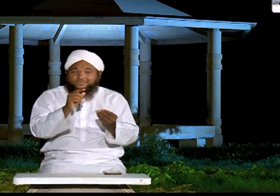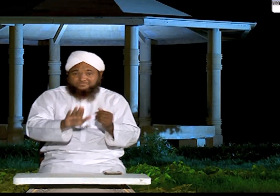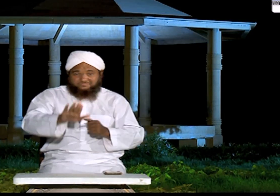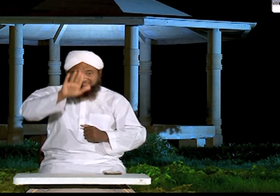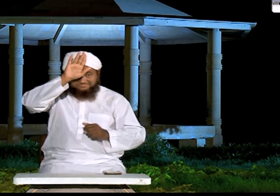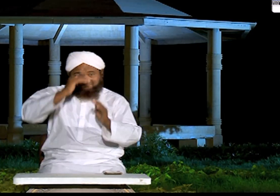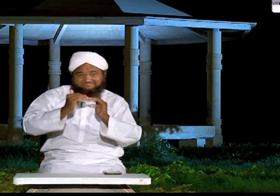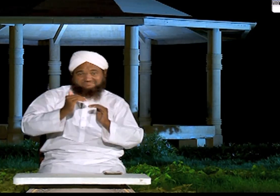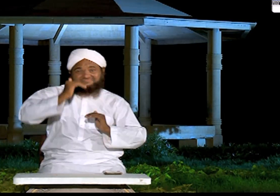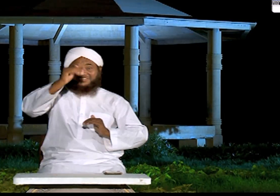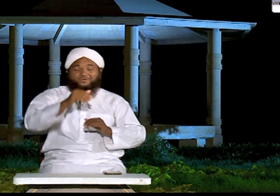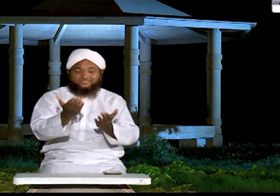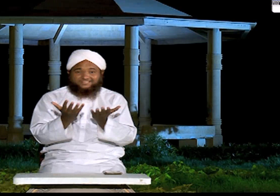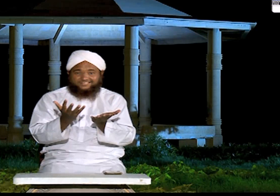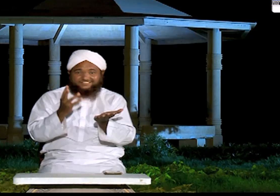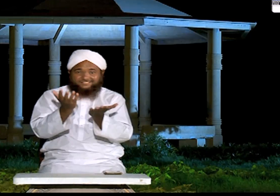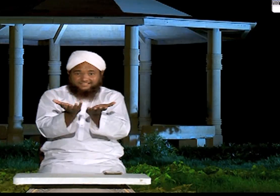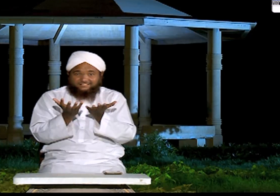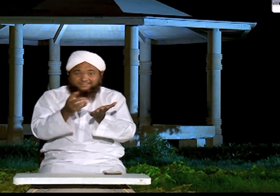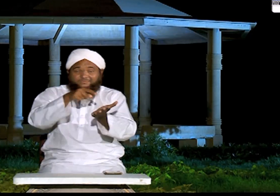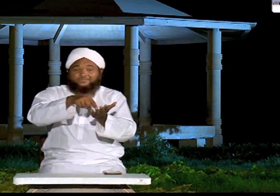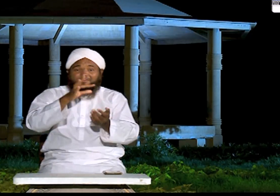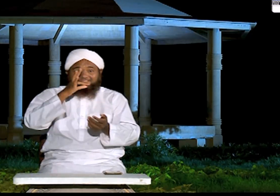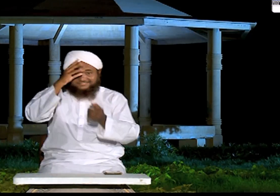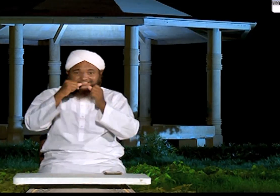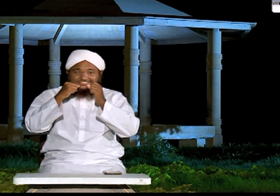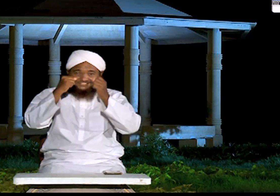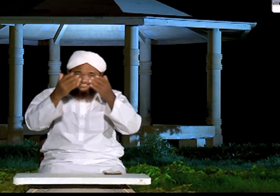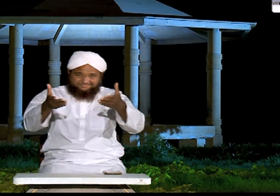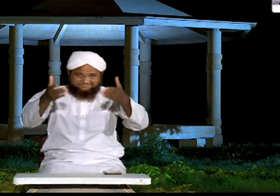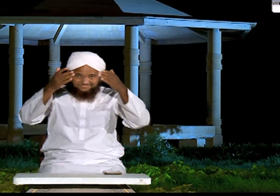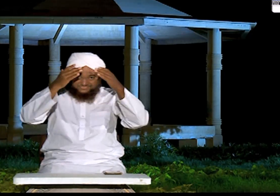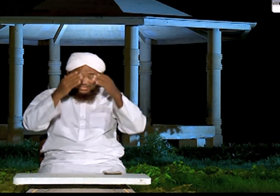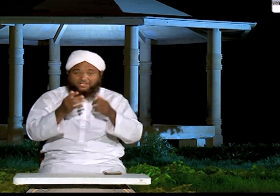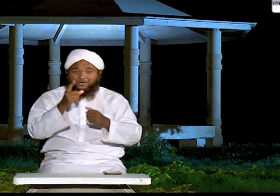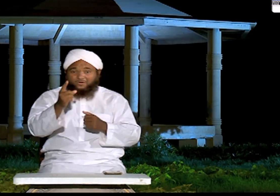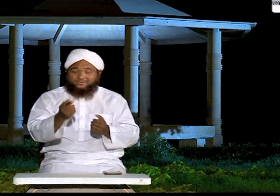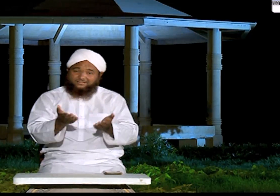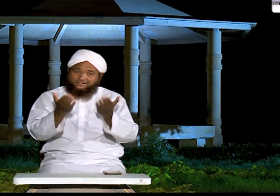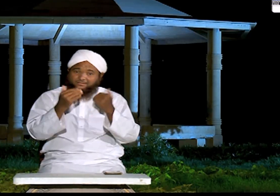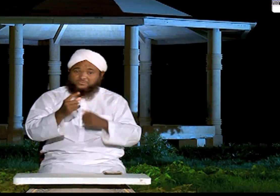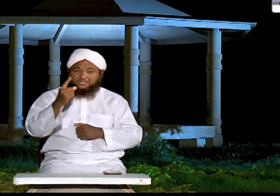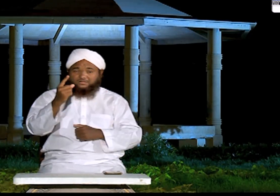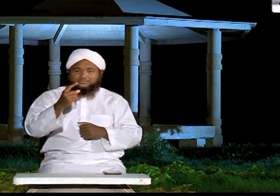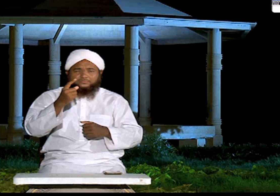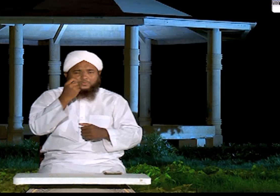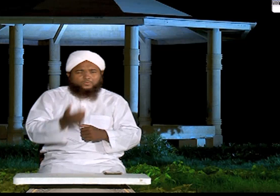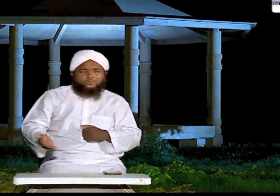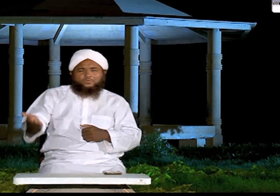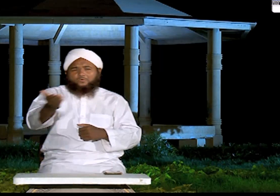قیامت کا دن ہوگا تو ان کے سر پر حمد کا تاج اور ہاتھ میں حمد کا جھنڈا ہوگا وہ لوگوں کو لا